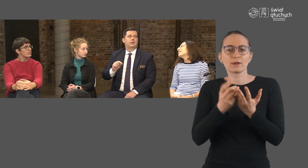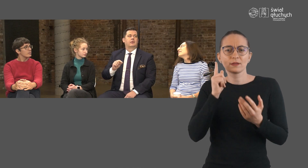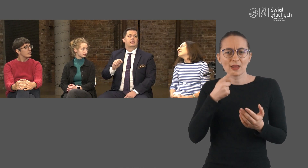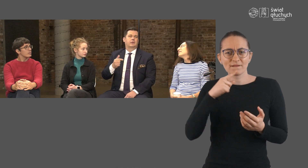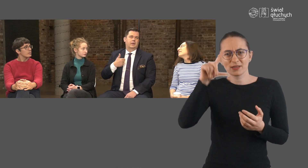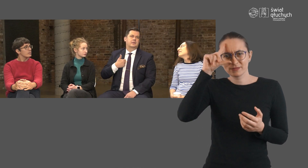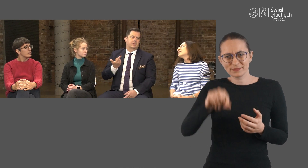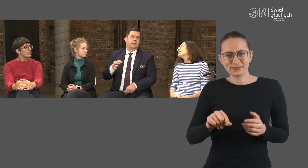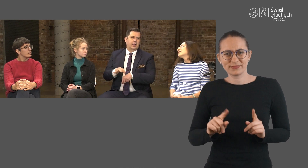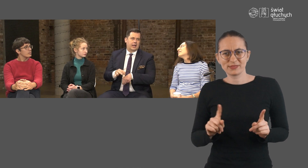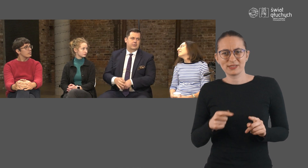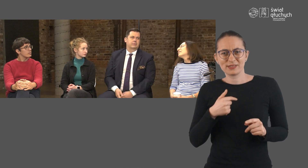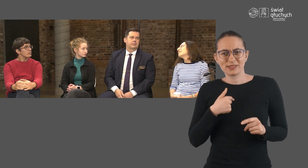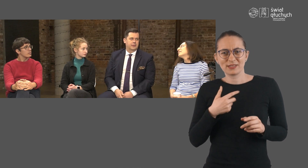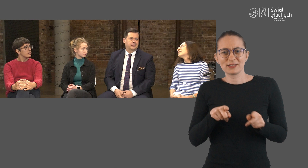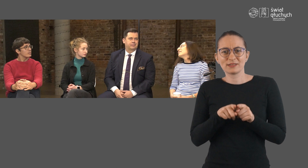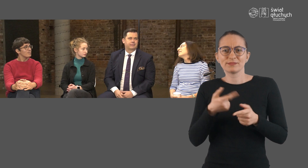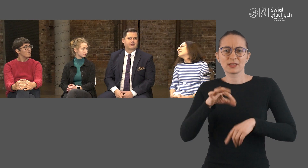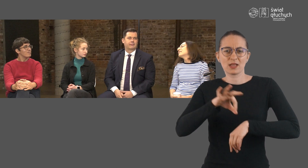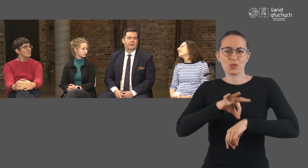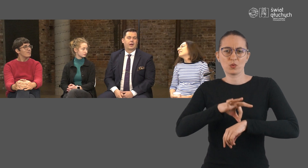debilem, tylko jestem na przykład lekarzem.